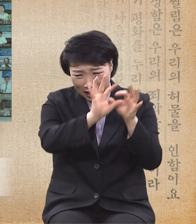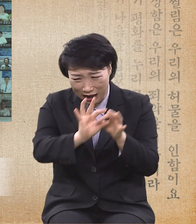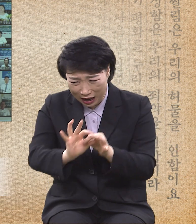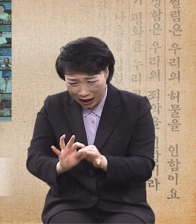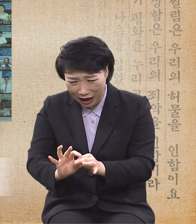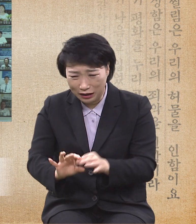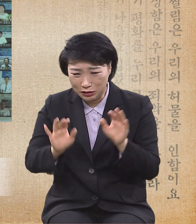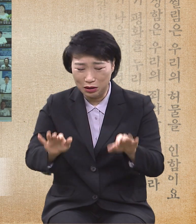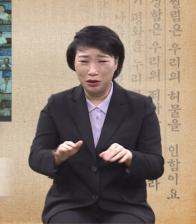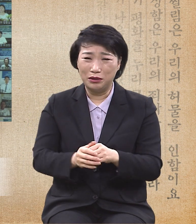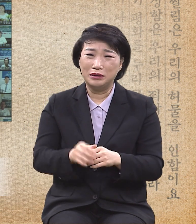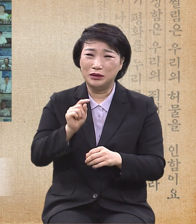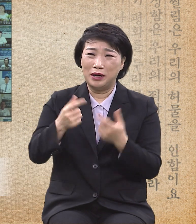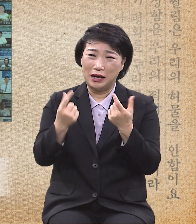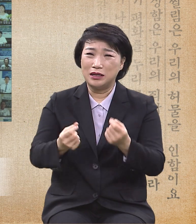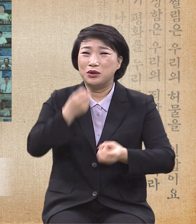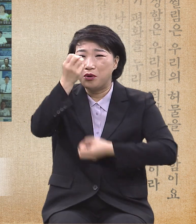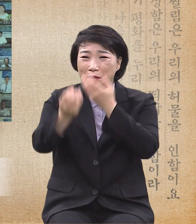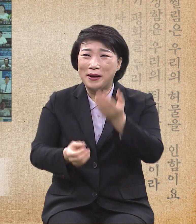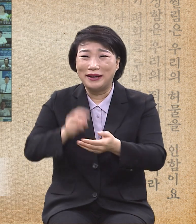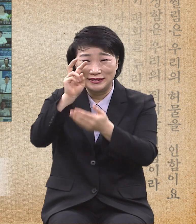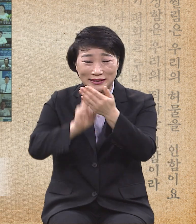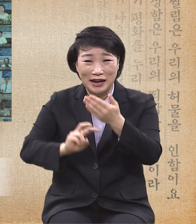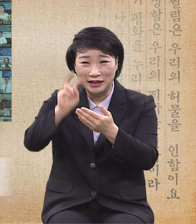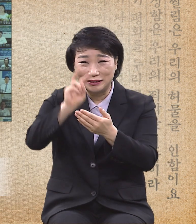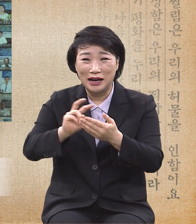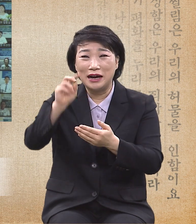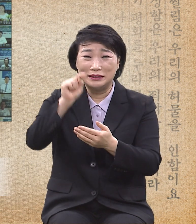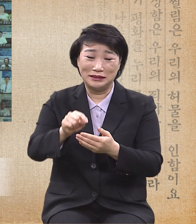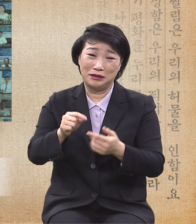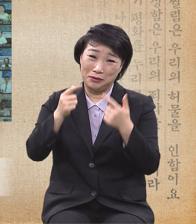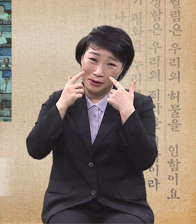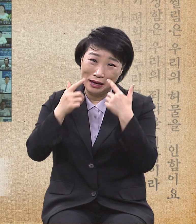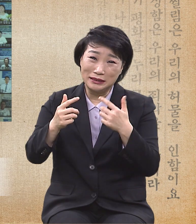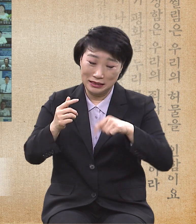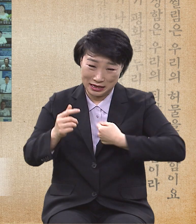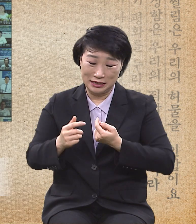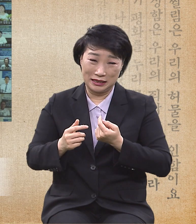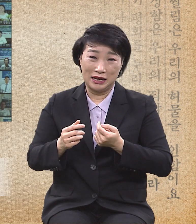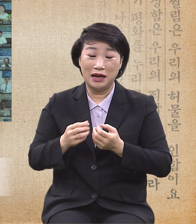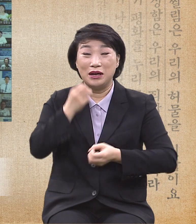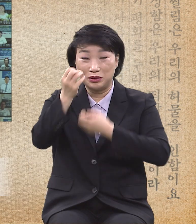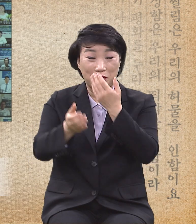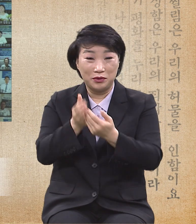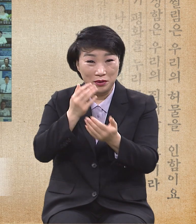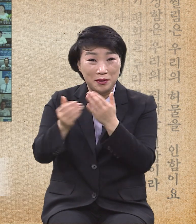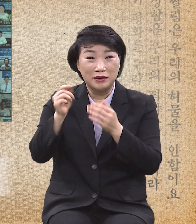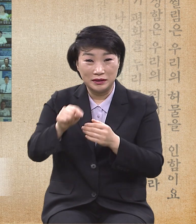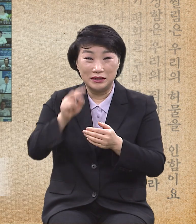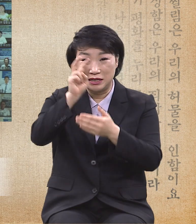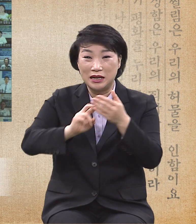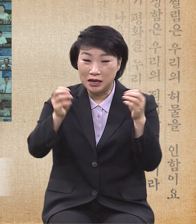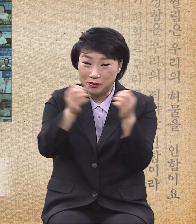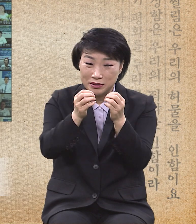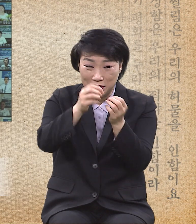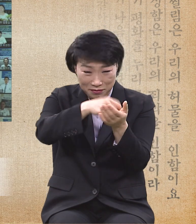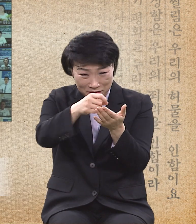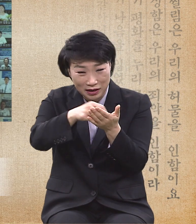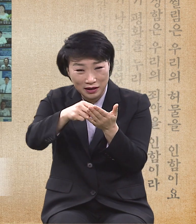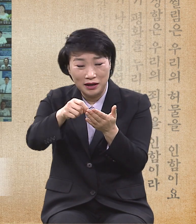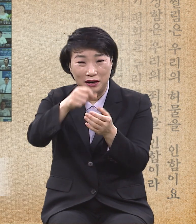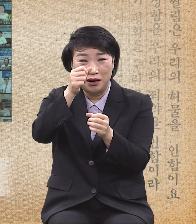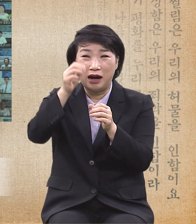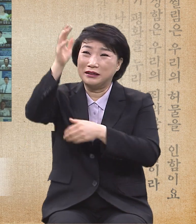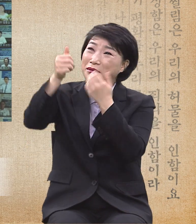살다 이런 고백, 찬양, 이런 실질적인 자기 자신의 경험을 찬양으로 만들어